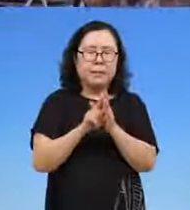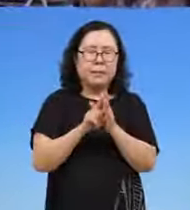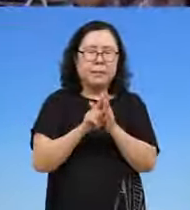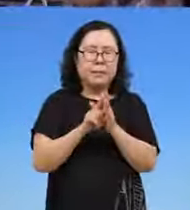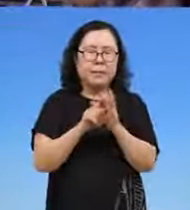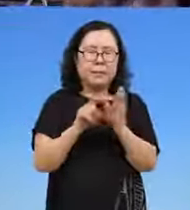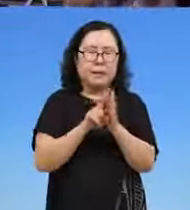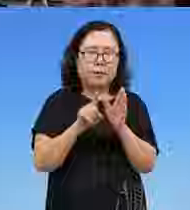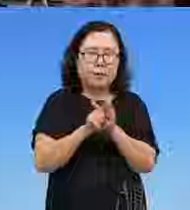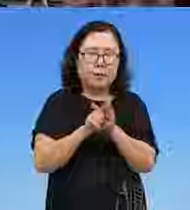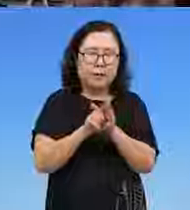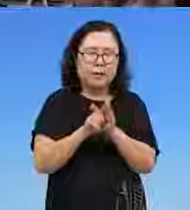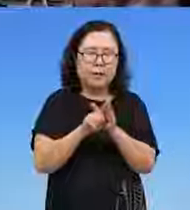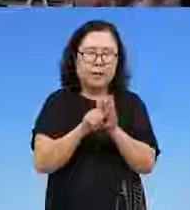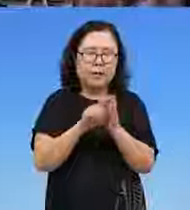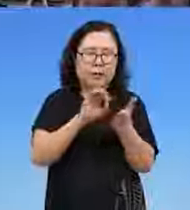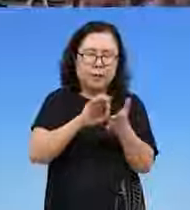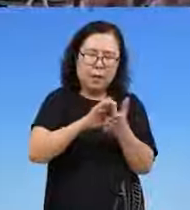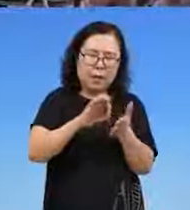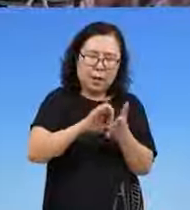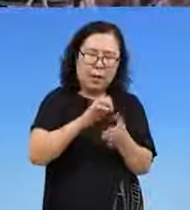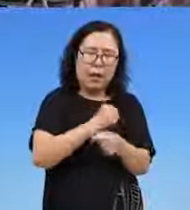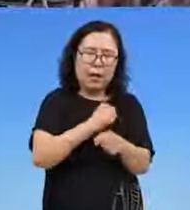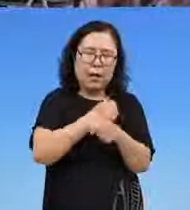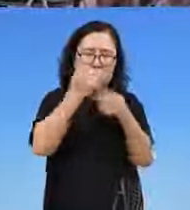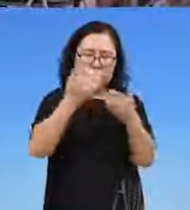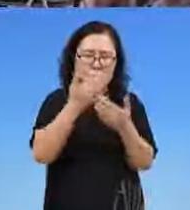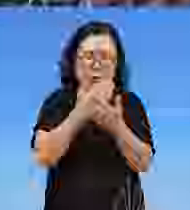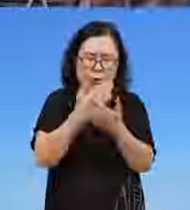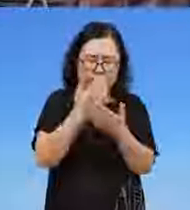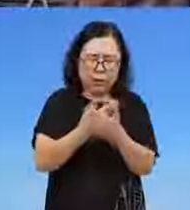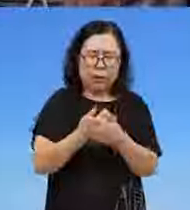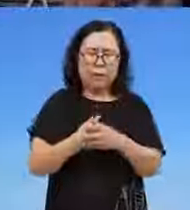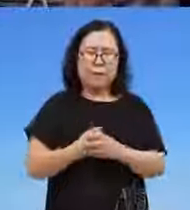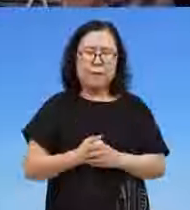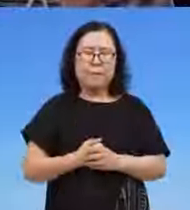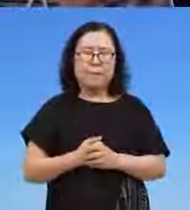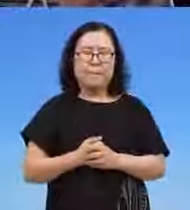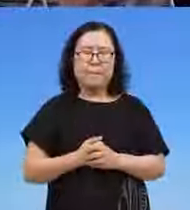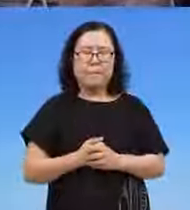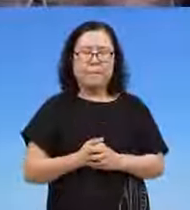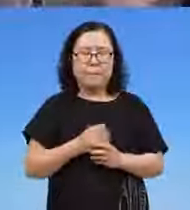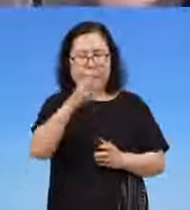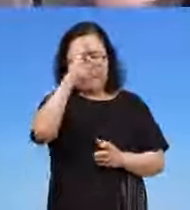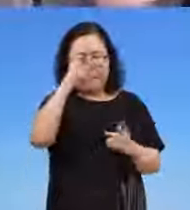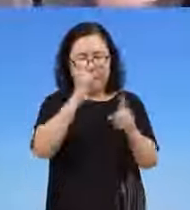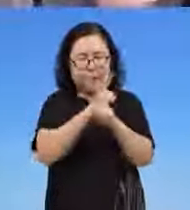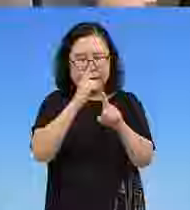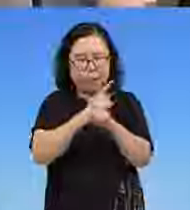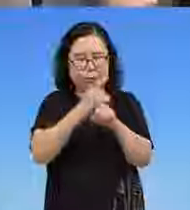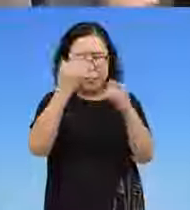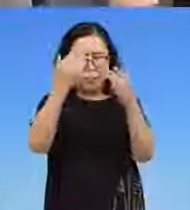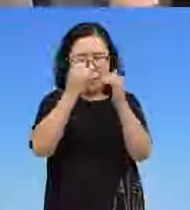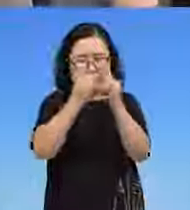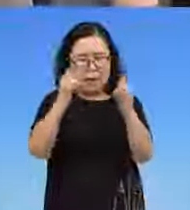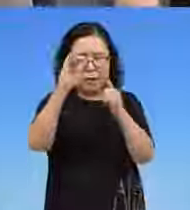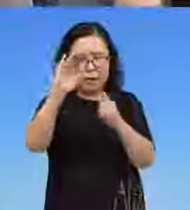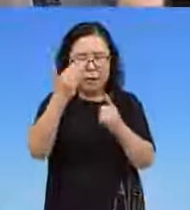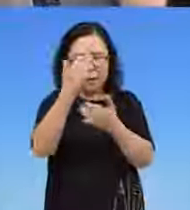믿음이 작동되기 원합니다. 삶 속에서 믿음이 작동되기를 원합니다. 치유자